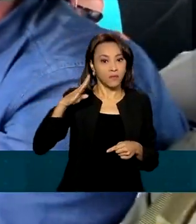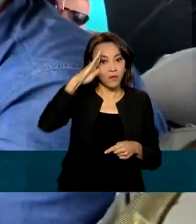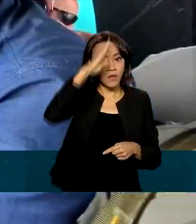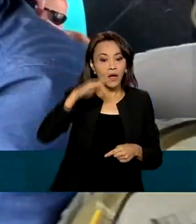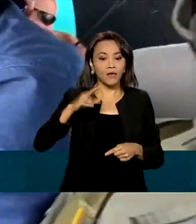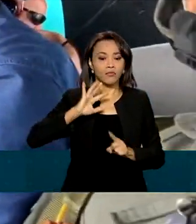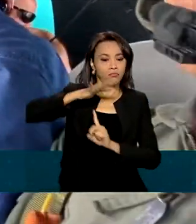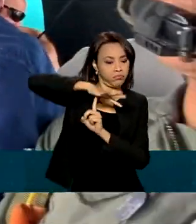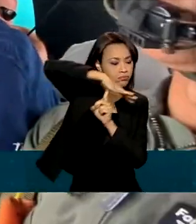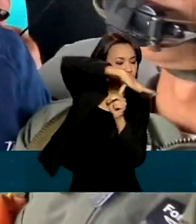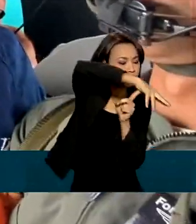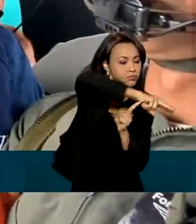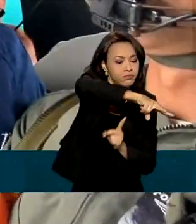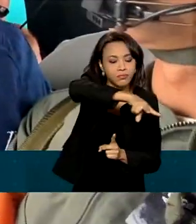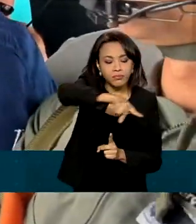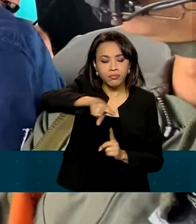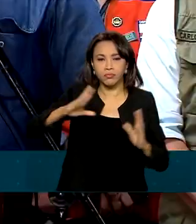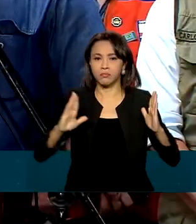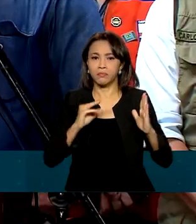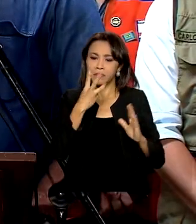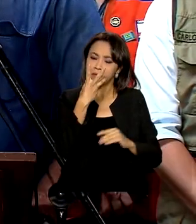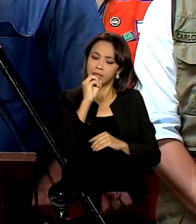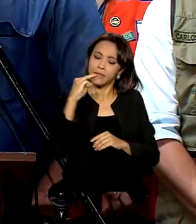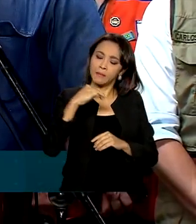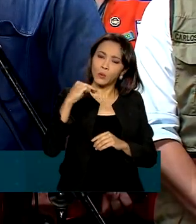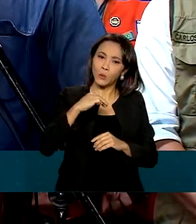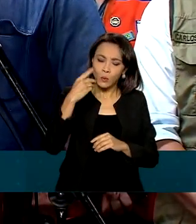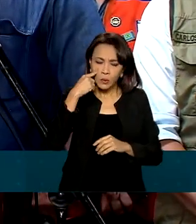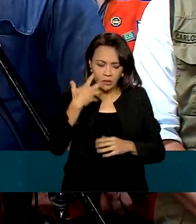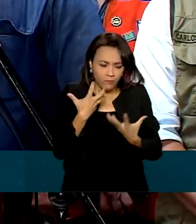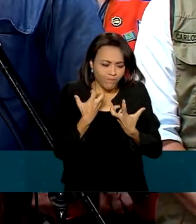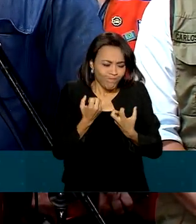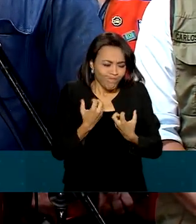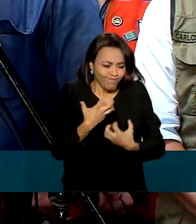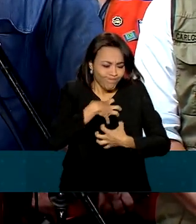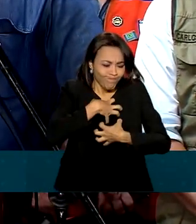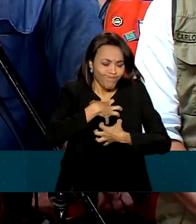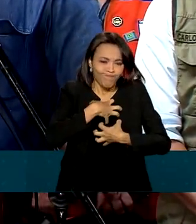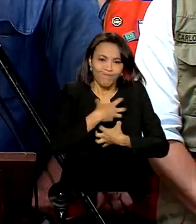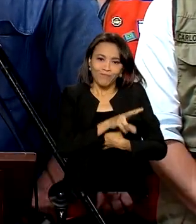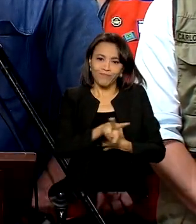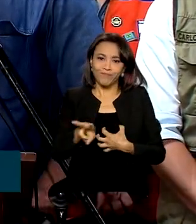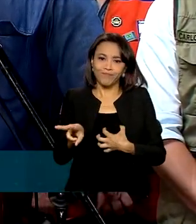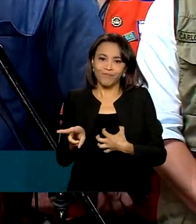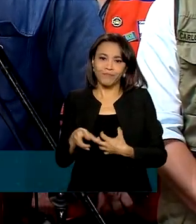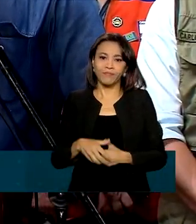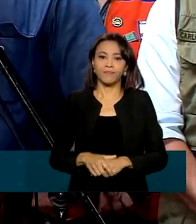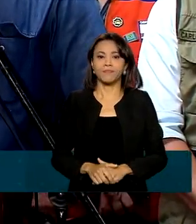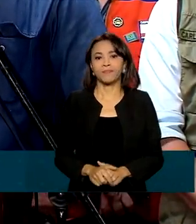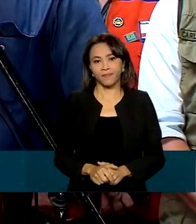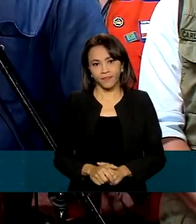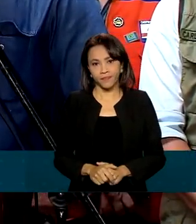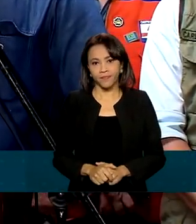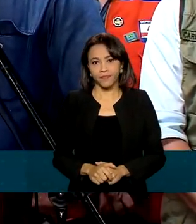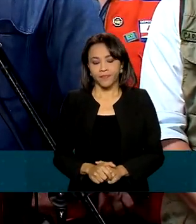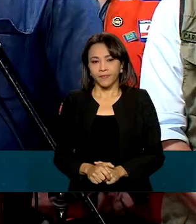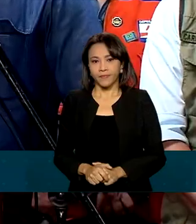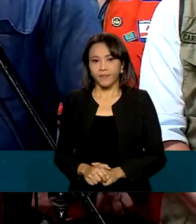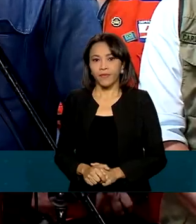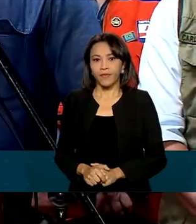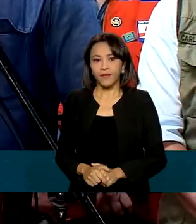áreas atingidas por cerca de 30 minutos e manifestou pesar pelas vítimas. Nós todos estamos,